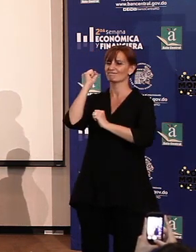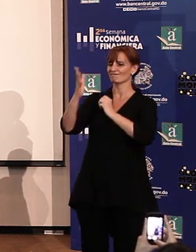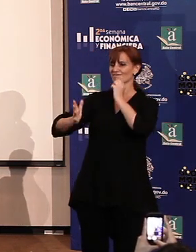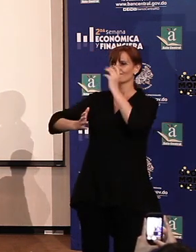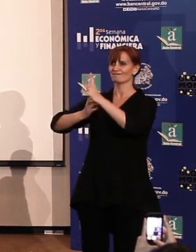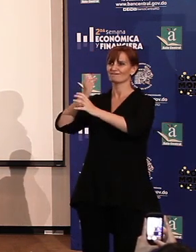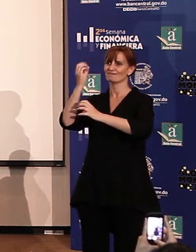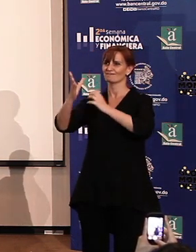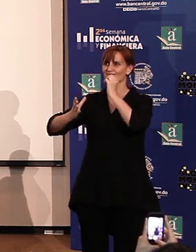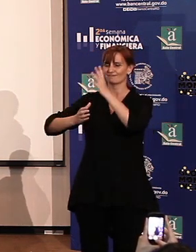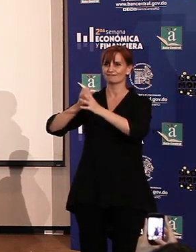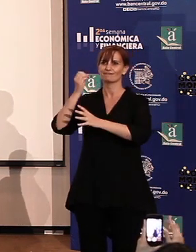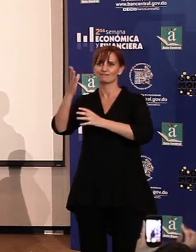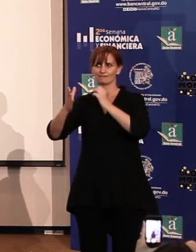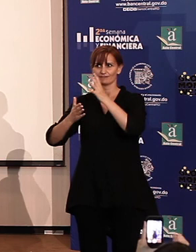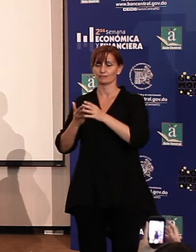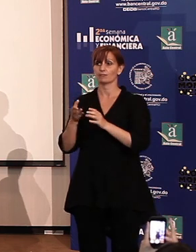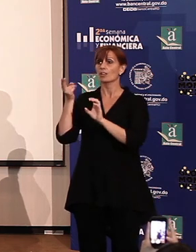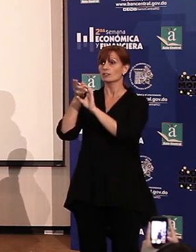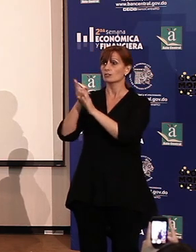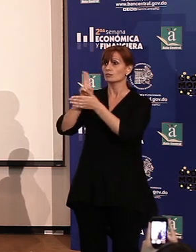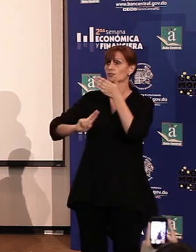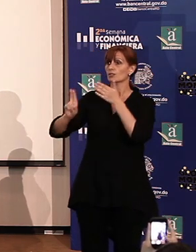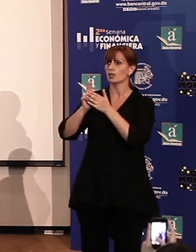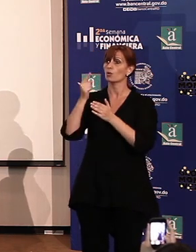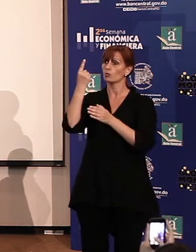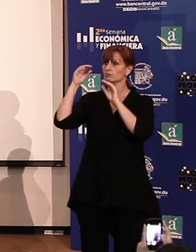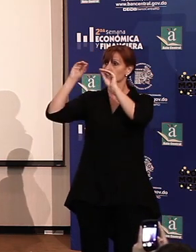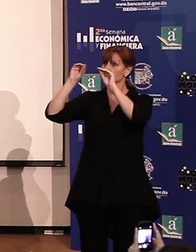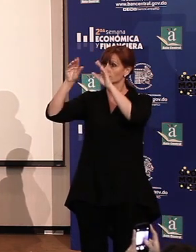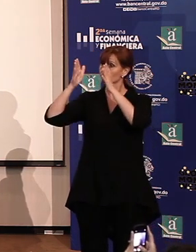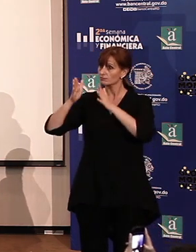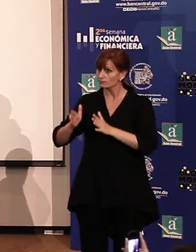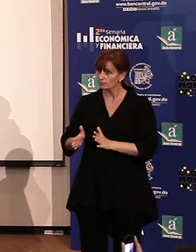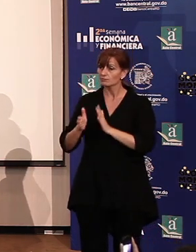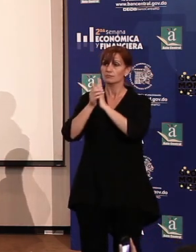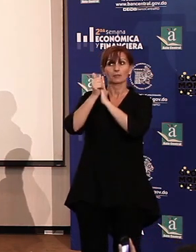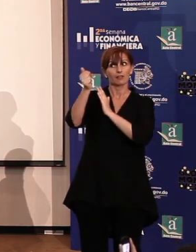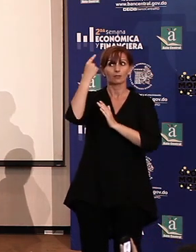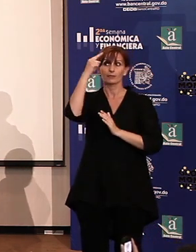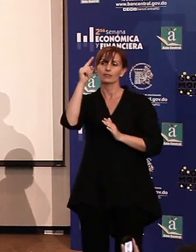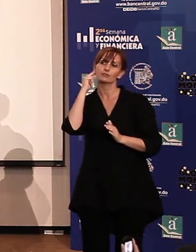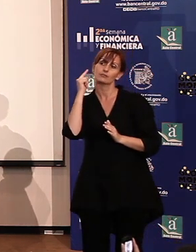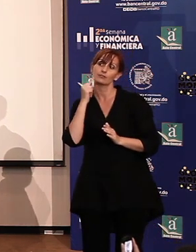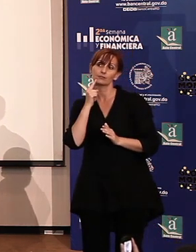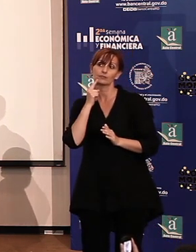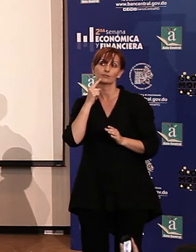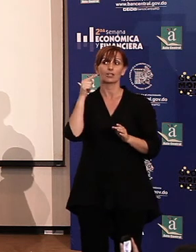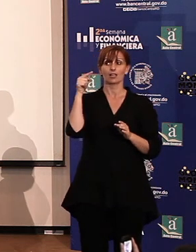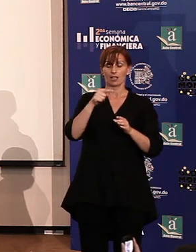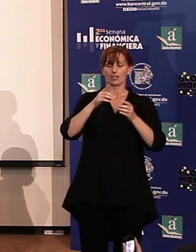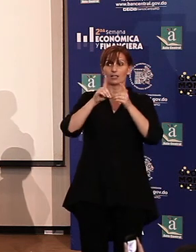una docente en maestría en educación para sordos y ha preparado un diplomado en